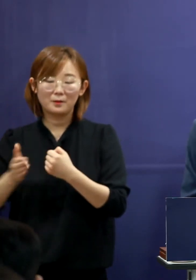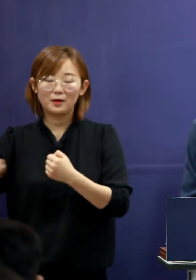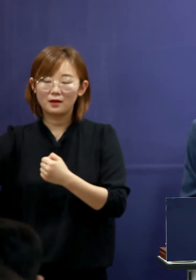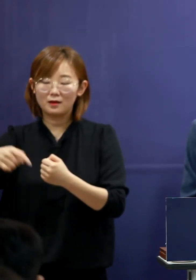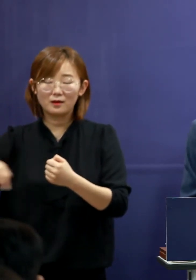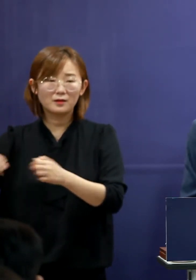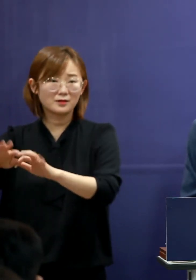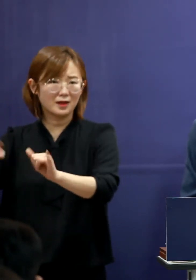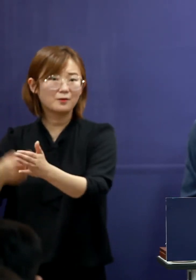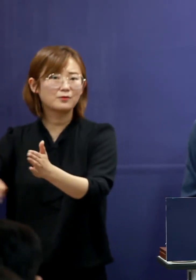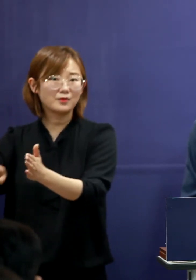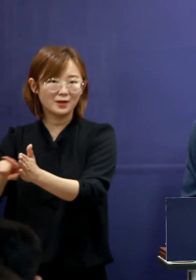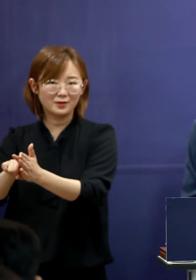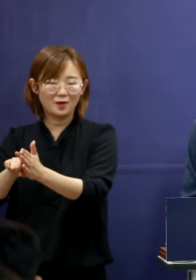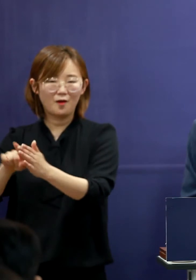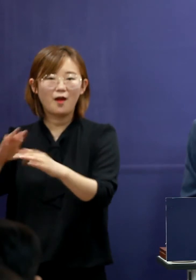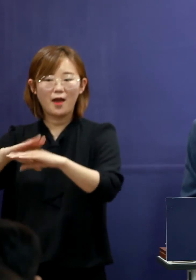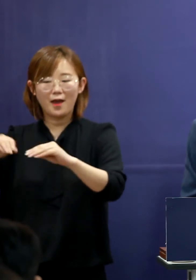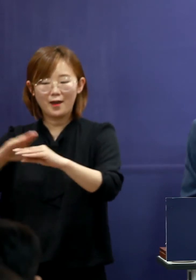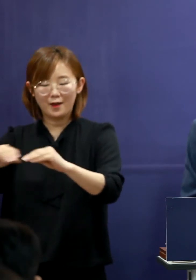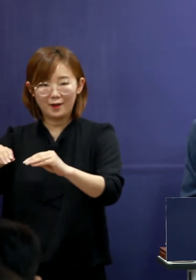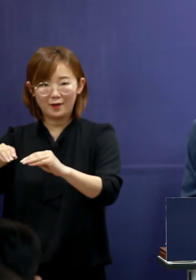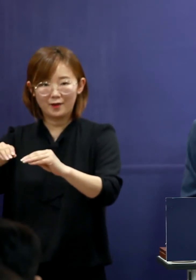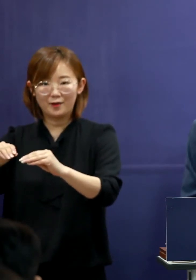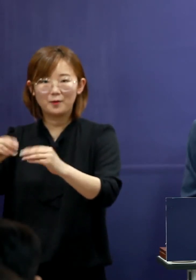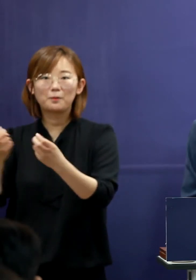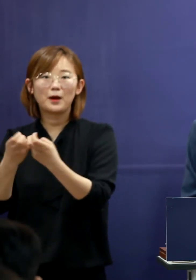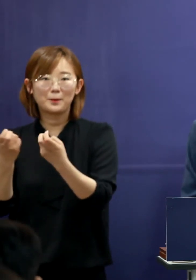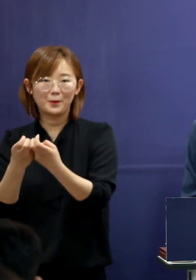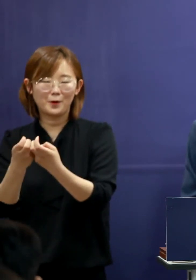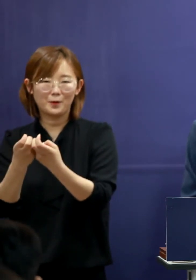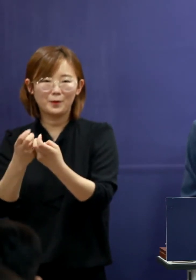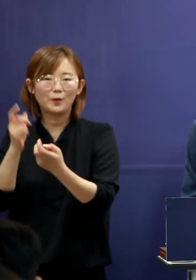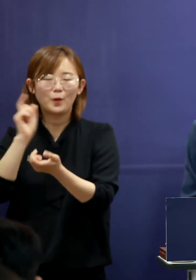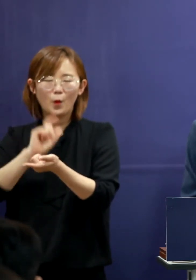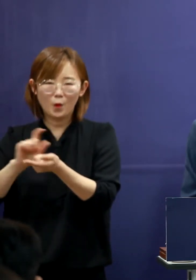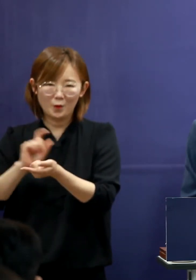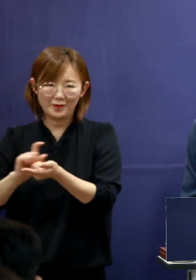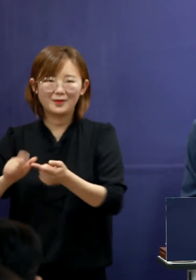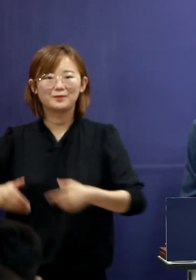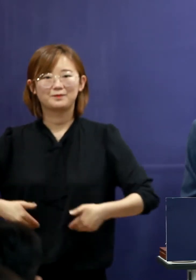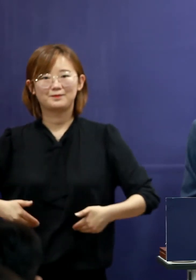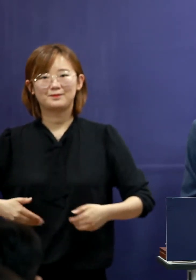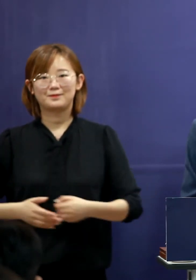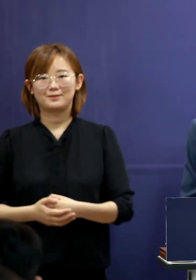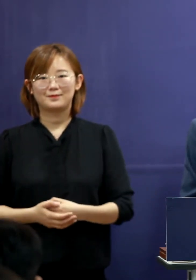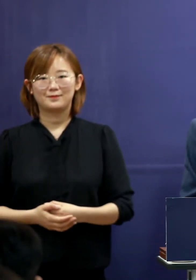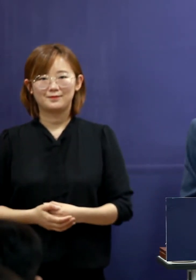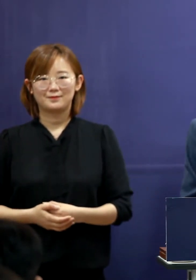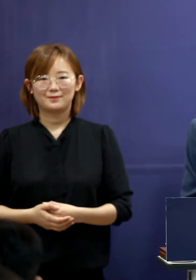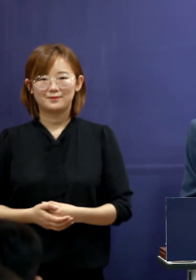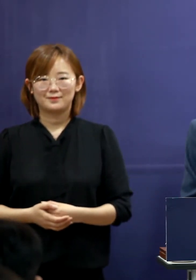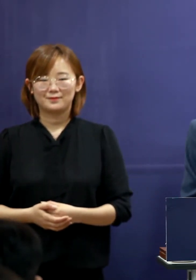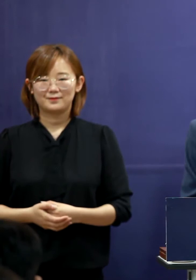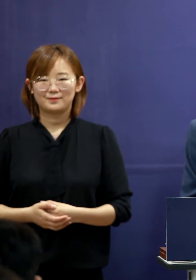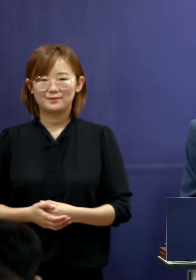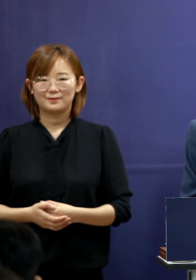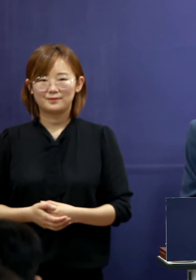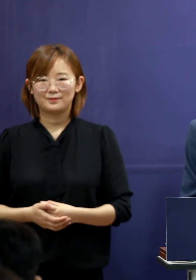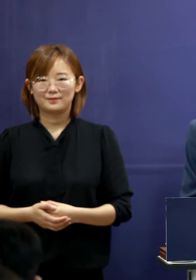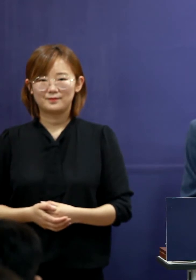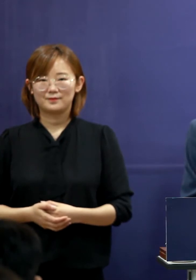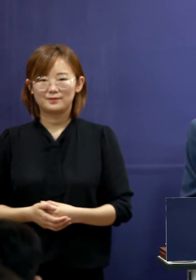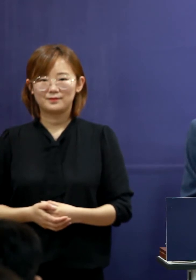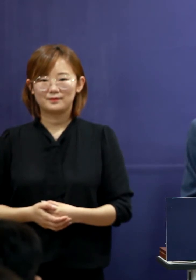위한 여러 가지 좀 대책들도 함께 강구를 해 나가야 될 것 같습니다. 지역 주민들이 이제 반대하시는 것은